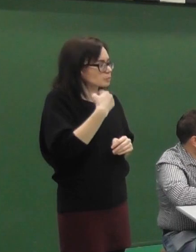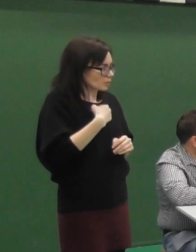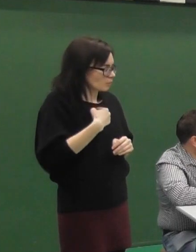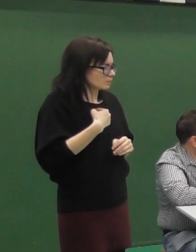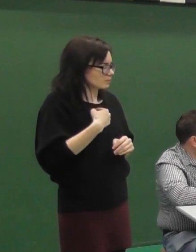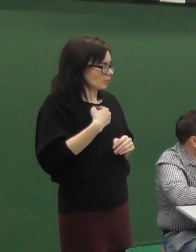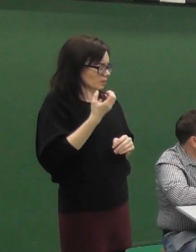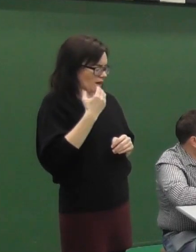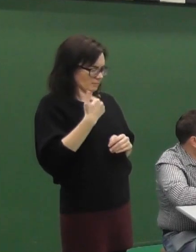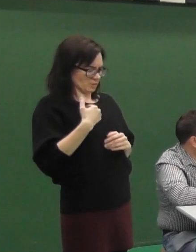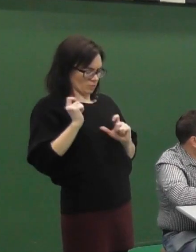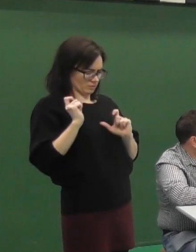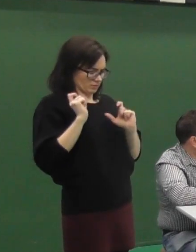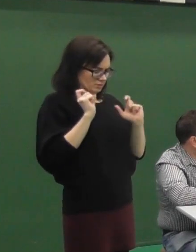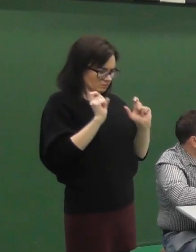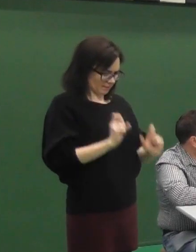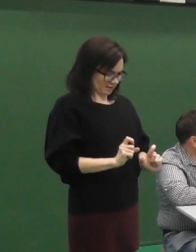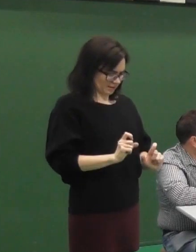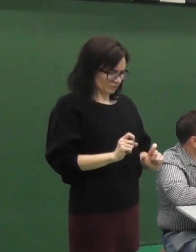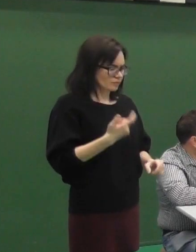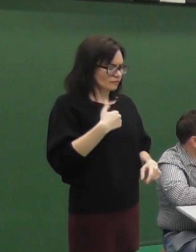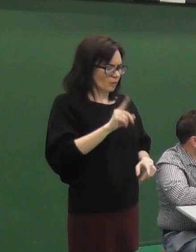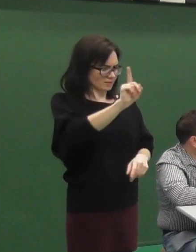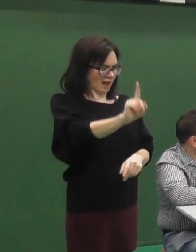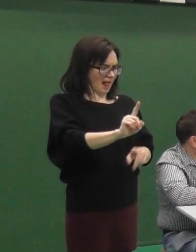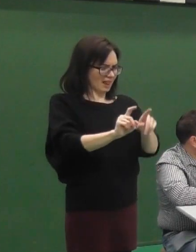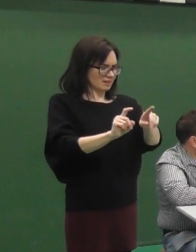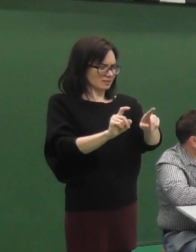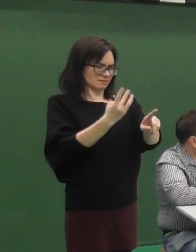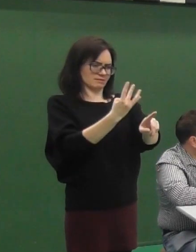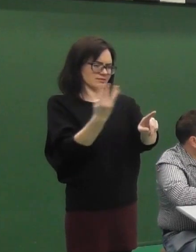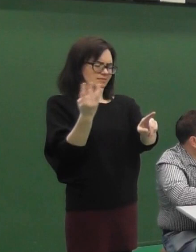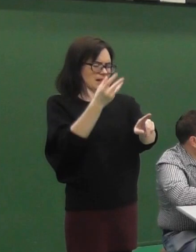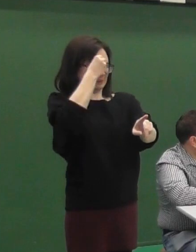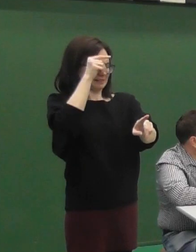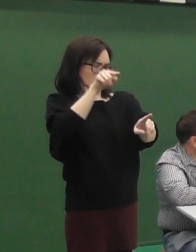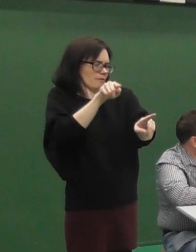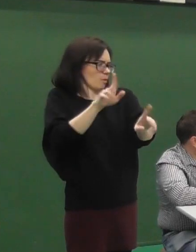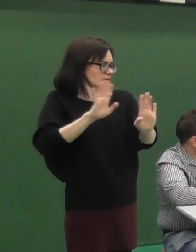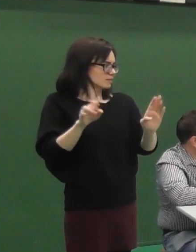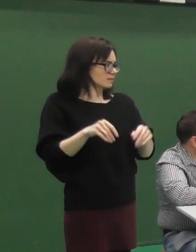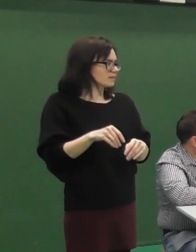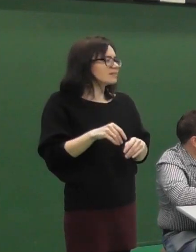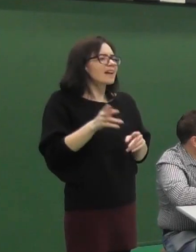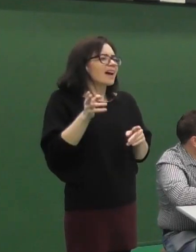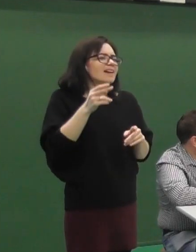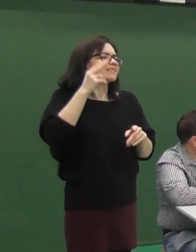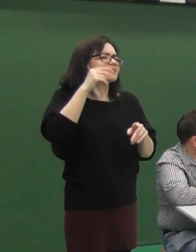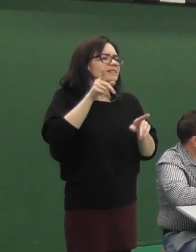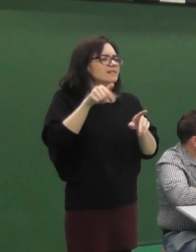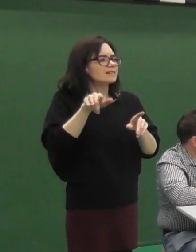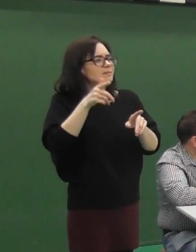Okay. volt sem ismerem, akik nem